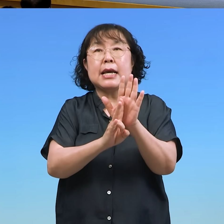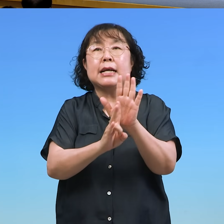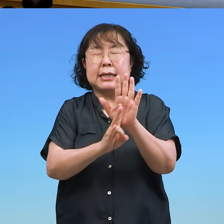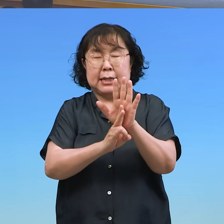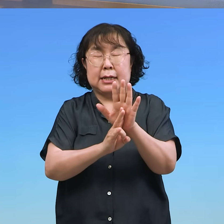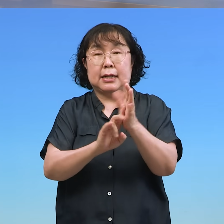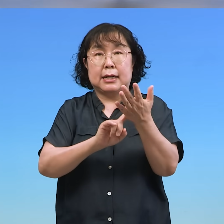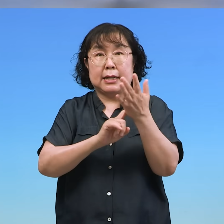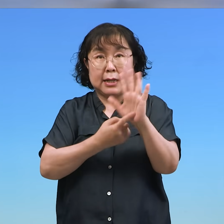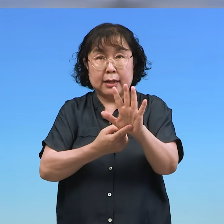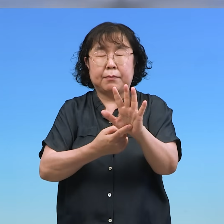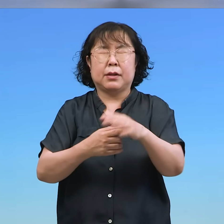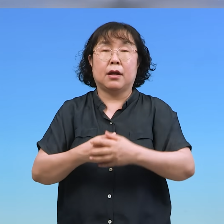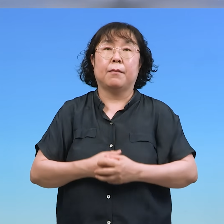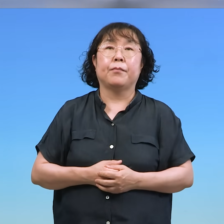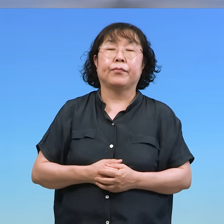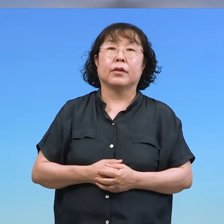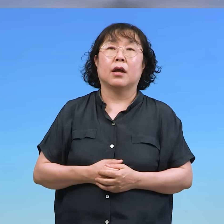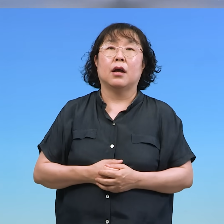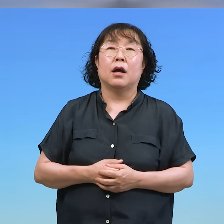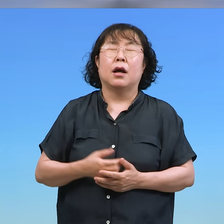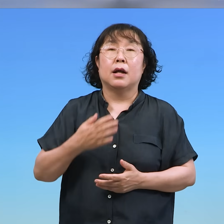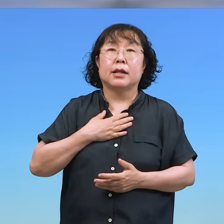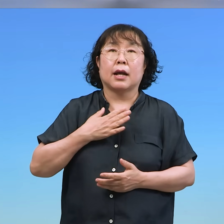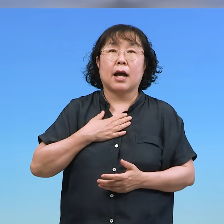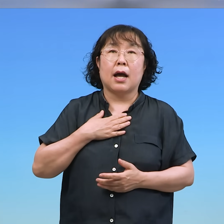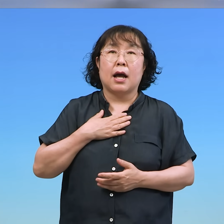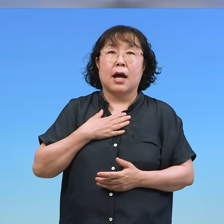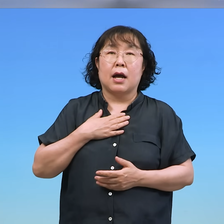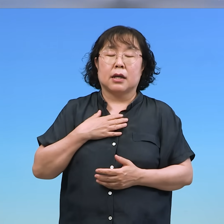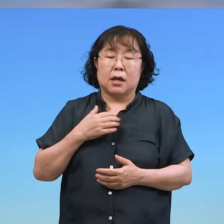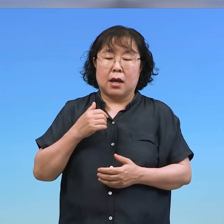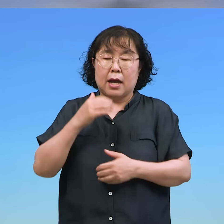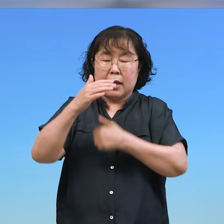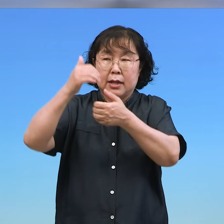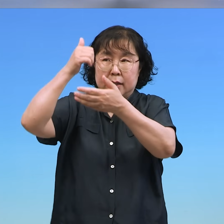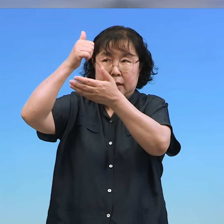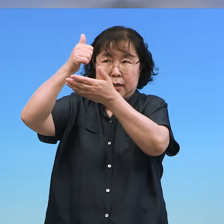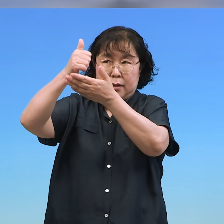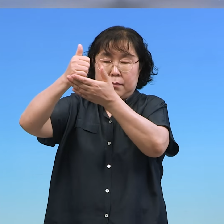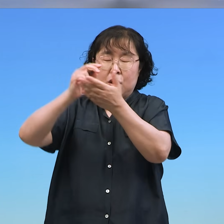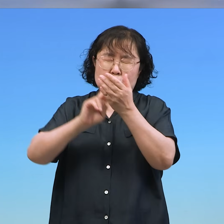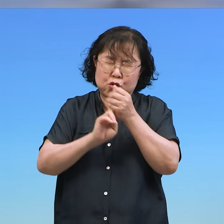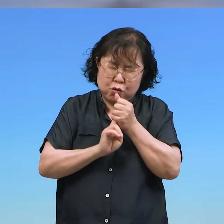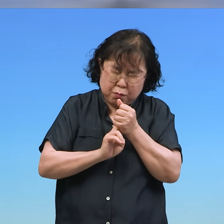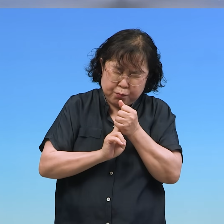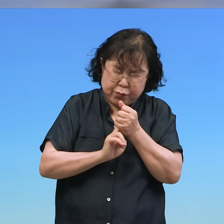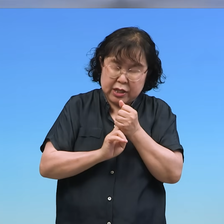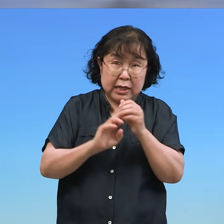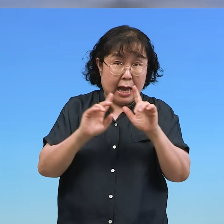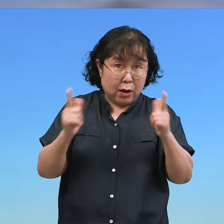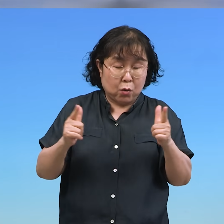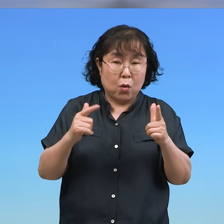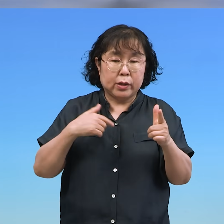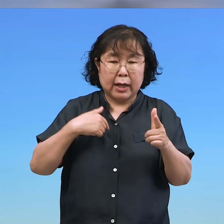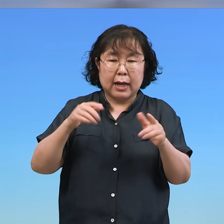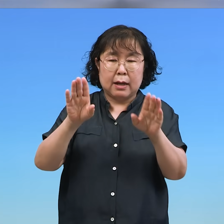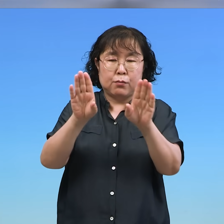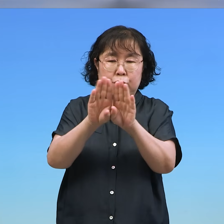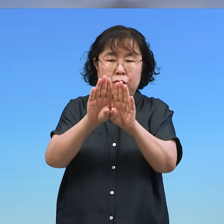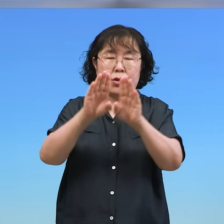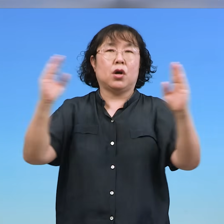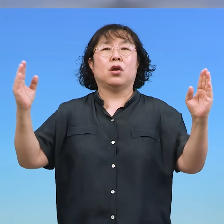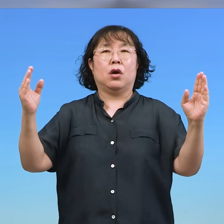거예요? 그저 그냥 난 하나님께 경배 안 하는 척하고 목숨 살리는 게 아니라 창문을 열어야만 하는